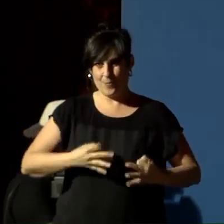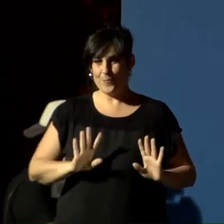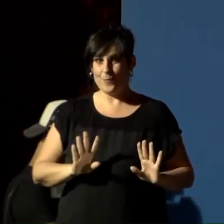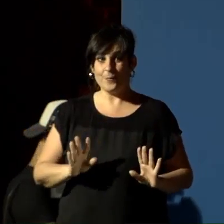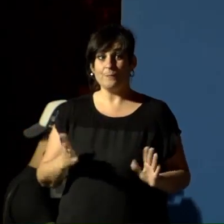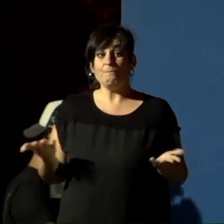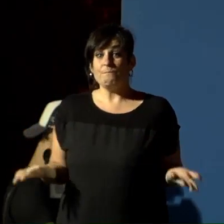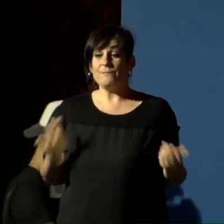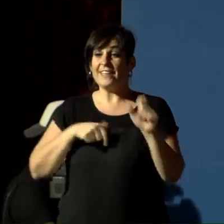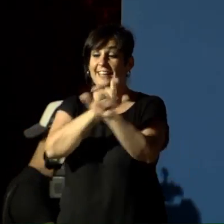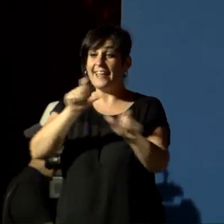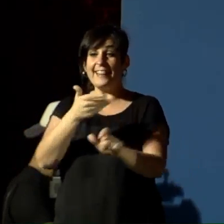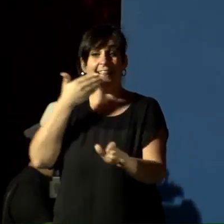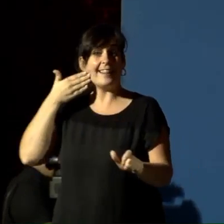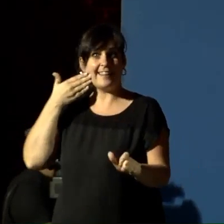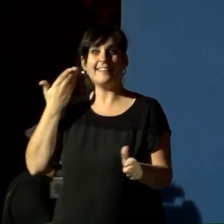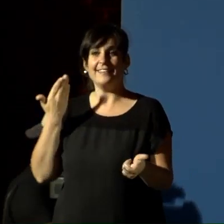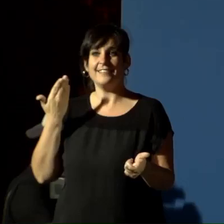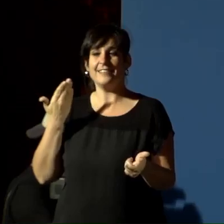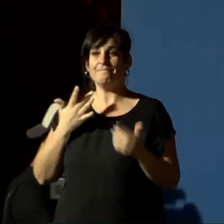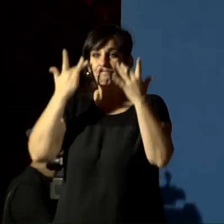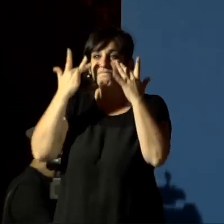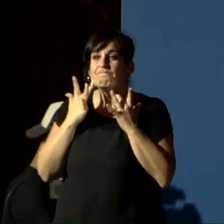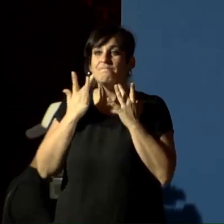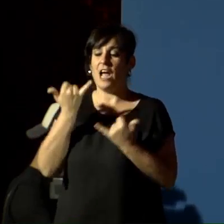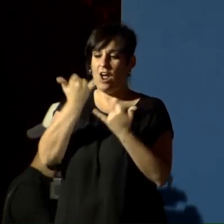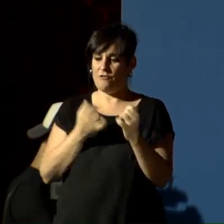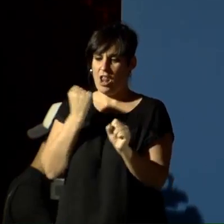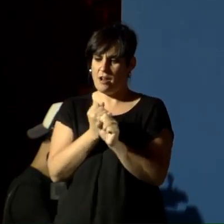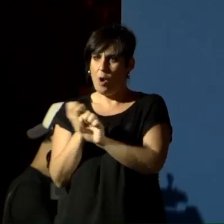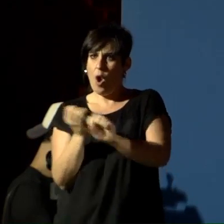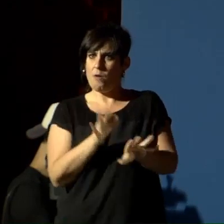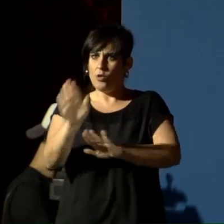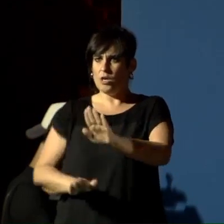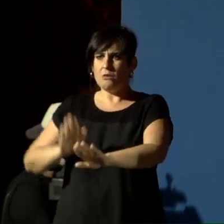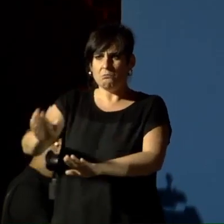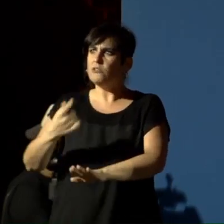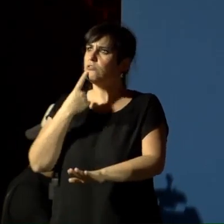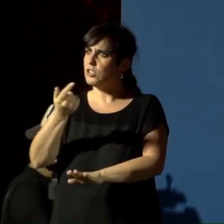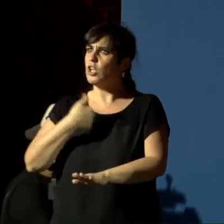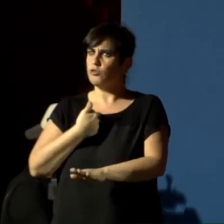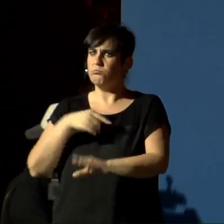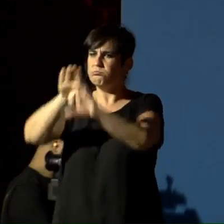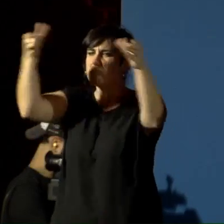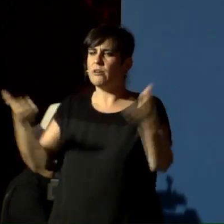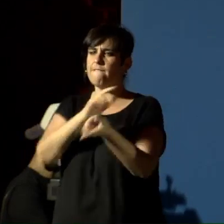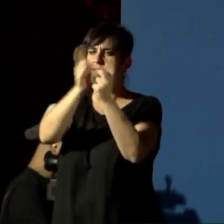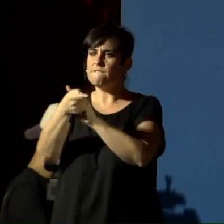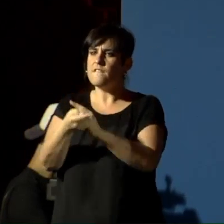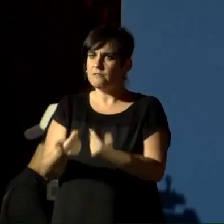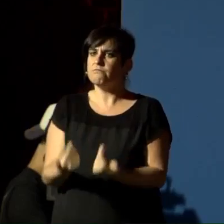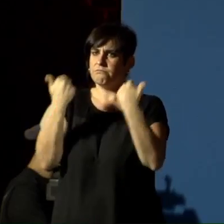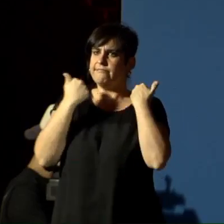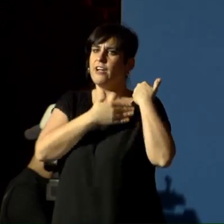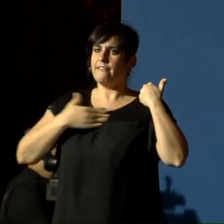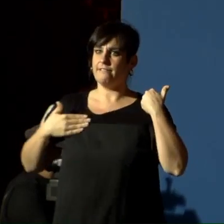xente decente, que estando no seu traballo dá un paso e di eu vou lutar para cambiar o mundo, porque nós estamos aquí para